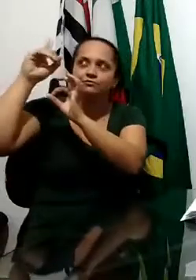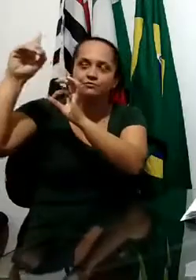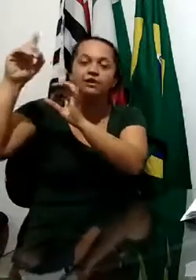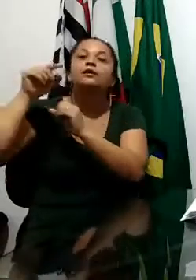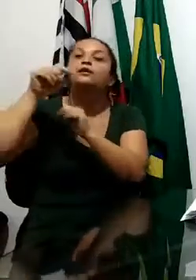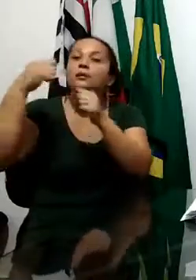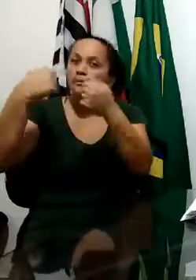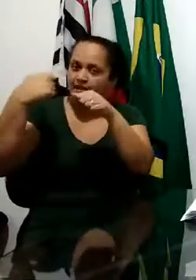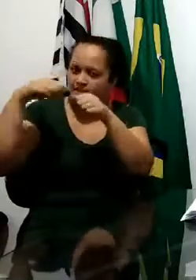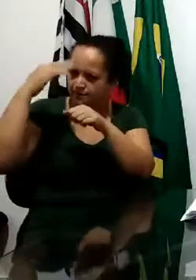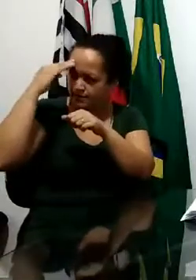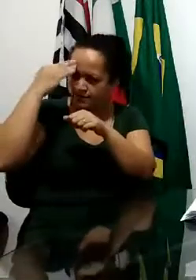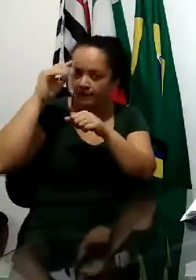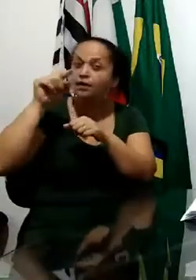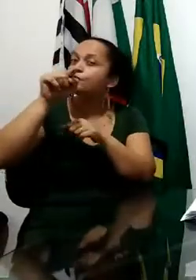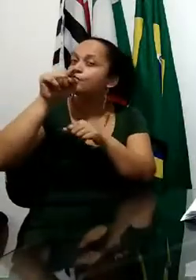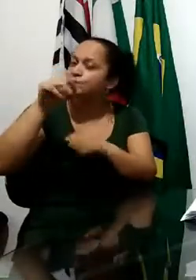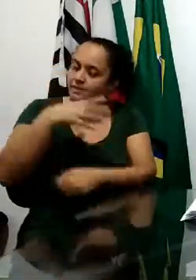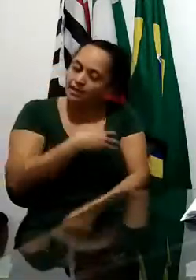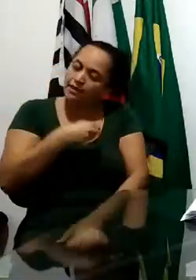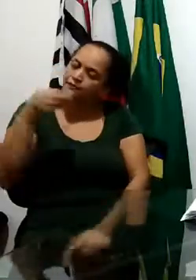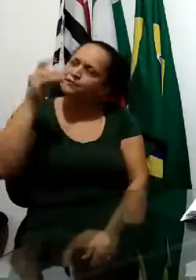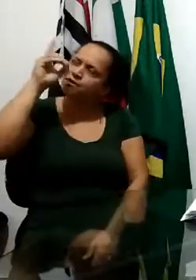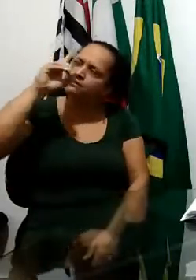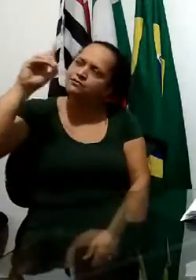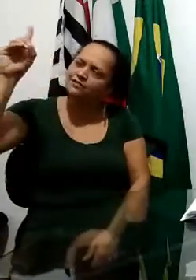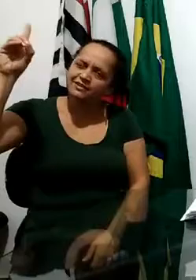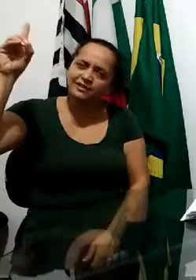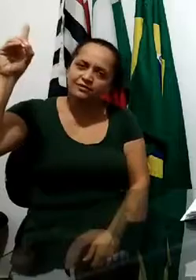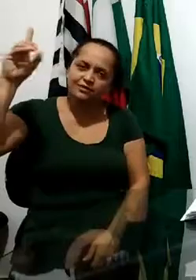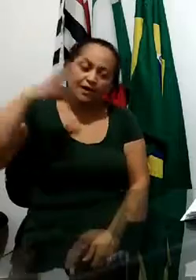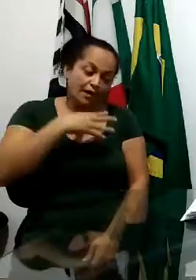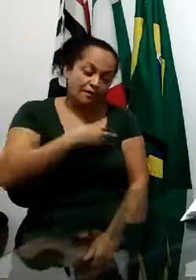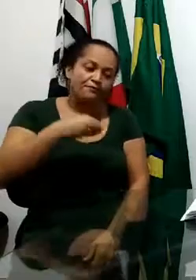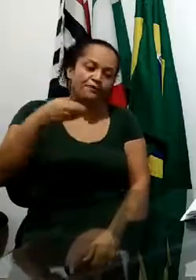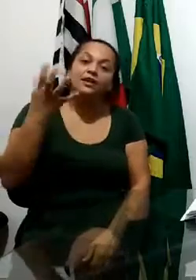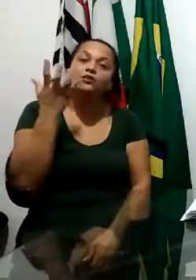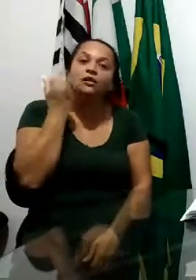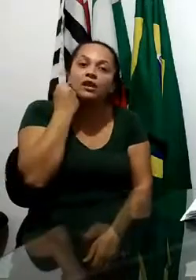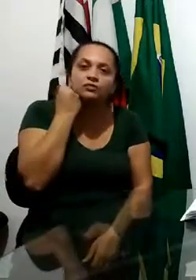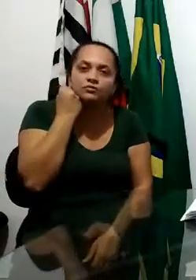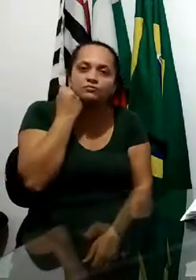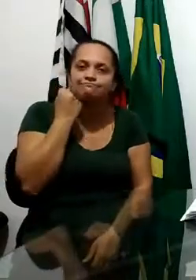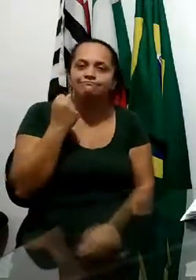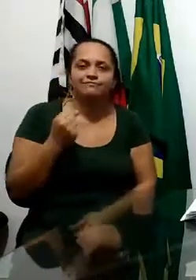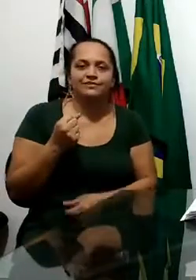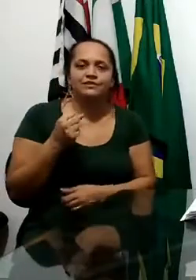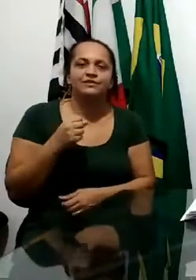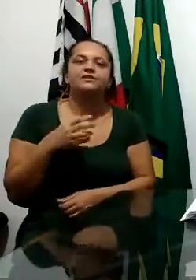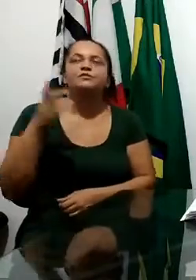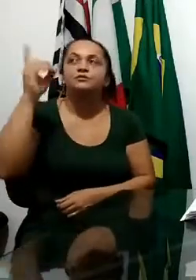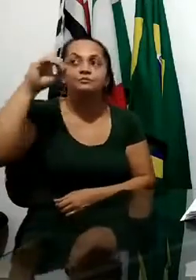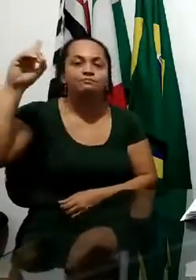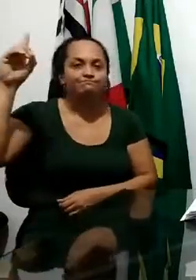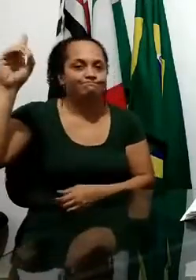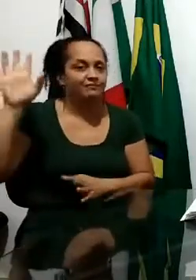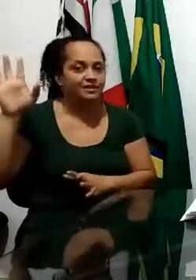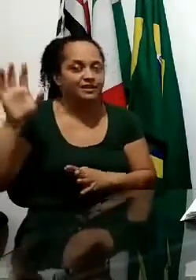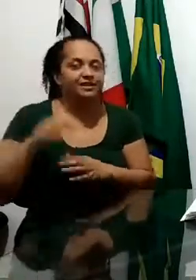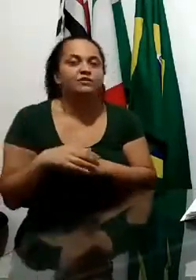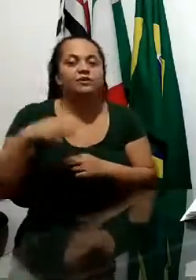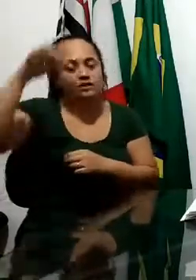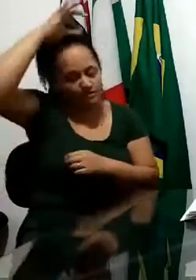filhos. Filhos amados, que fomos adotados por Deus com o espírito de adoção, espírito